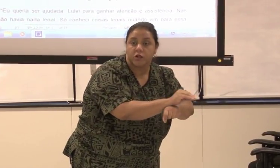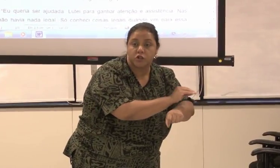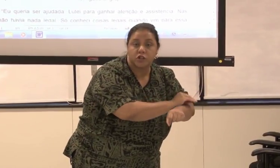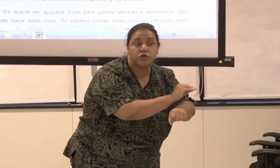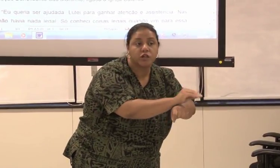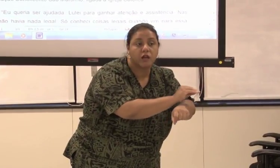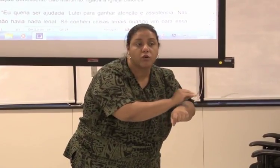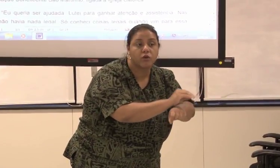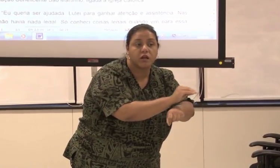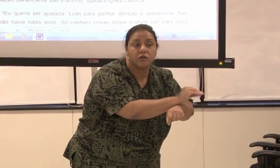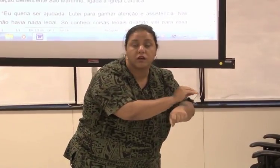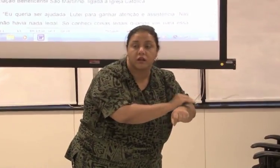digo de quem estou cuidando aqui.